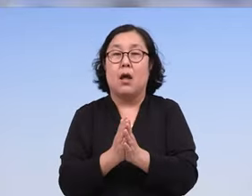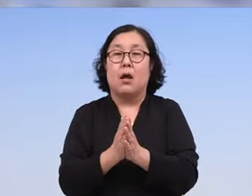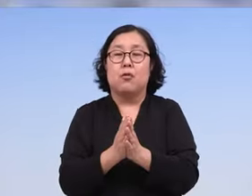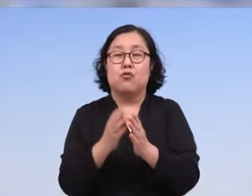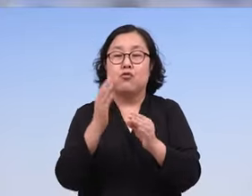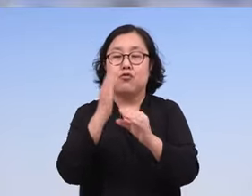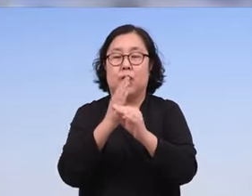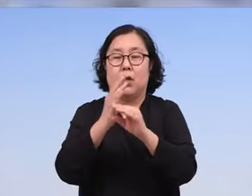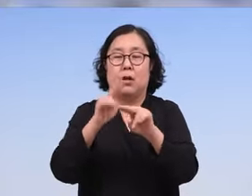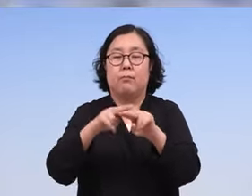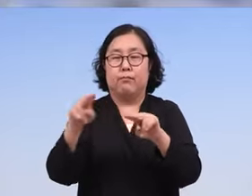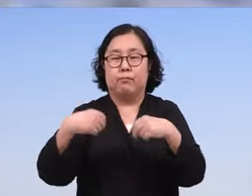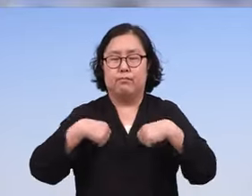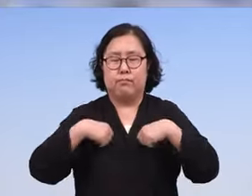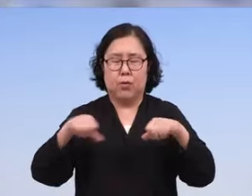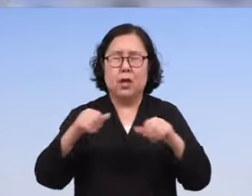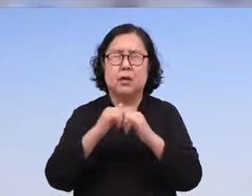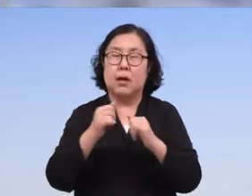꿈 넘어 꿈.